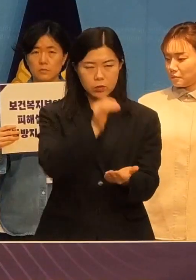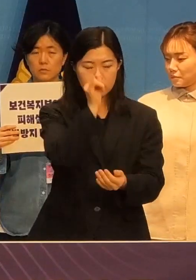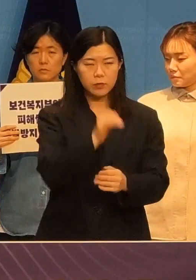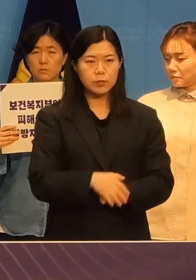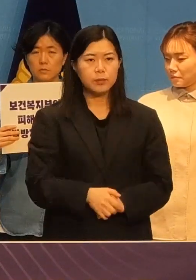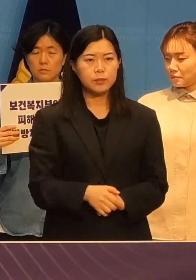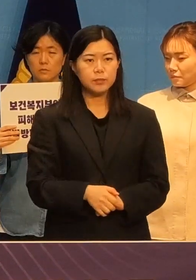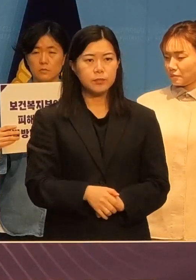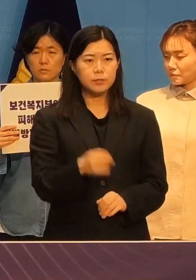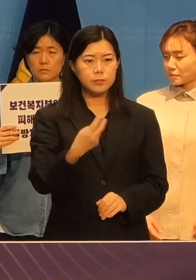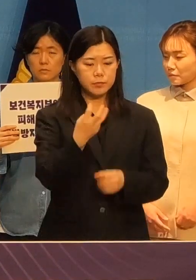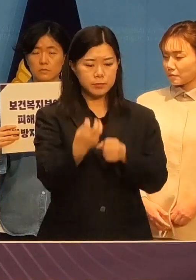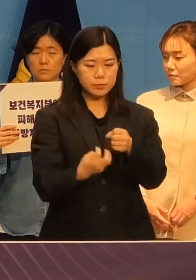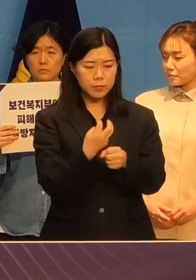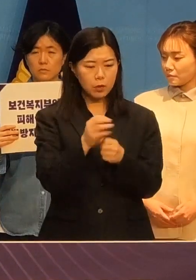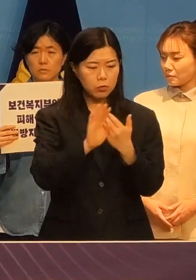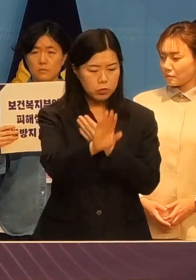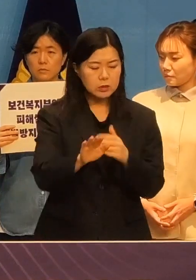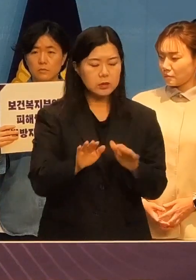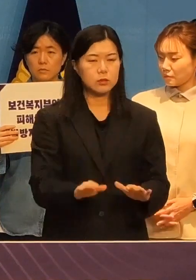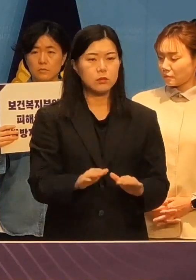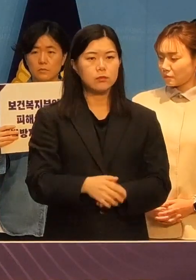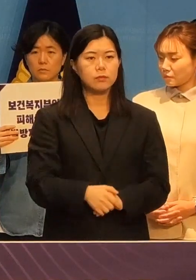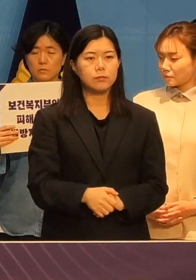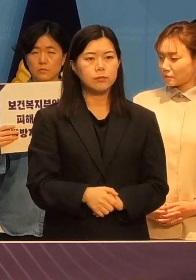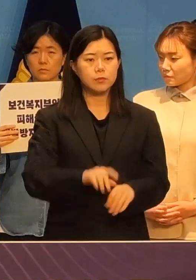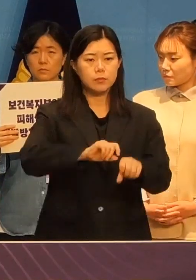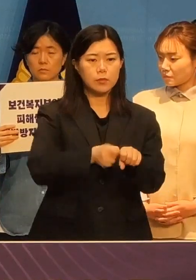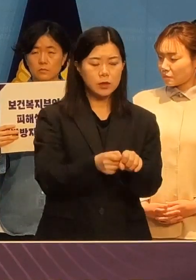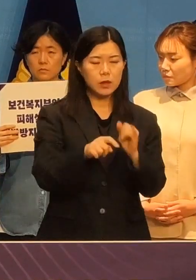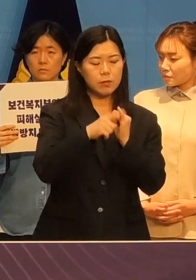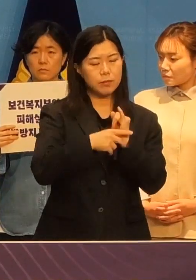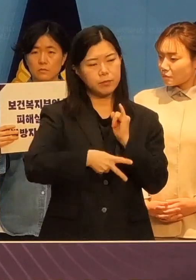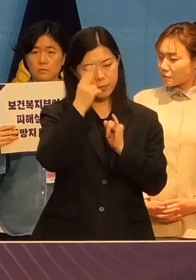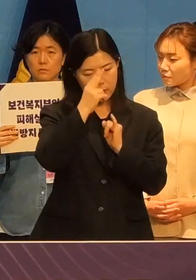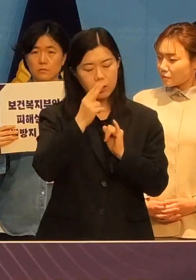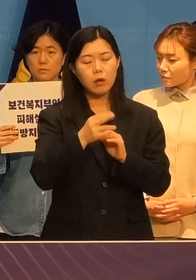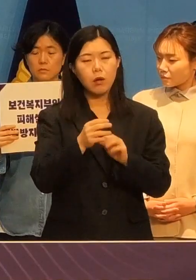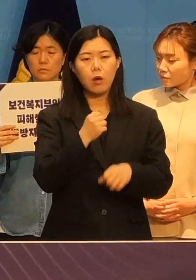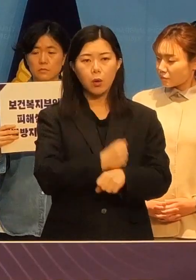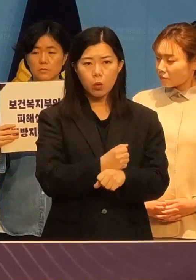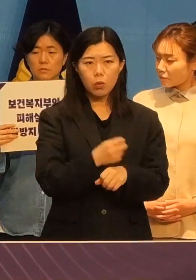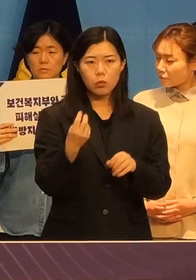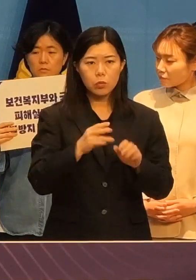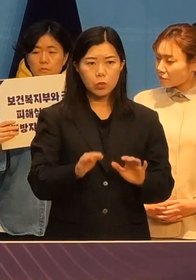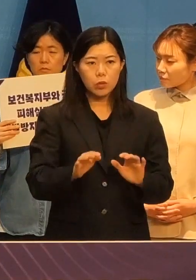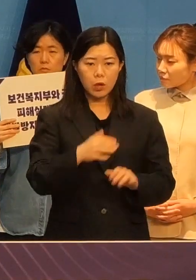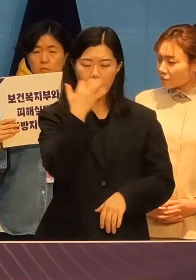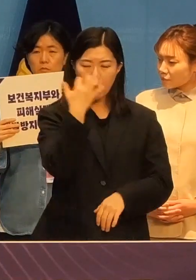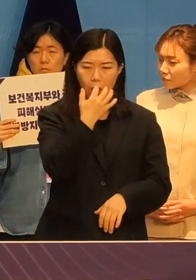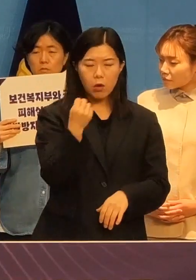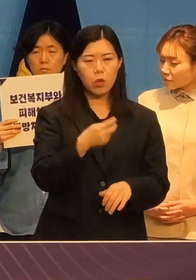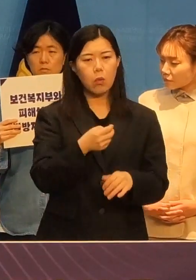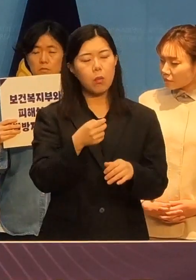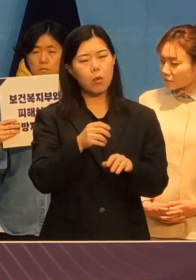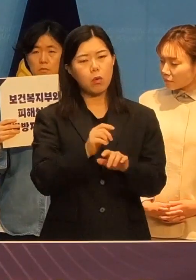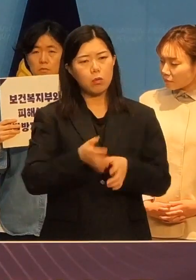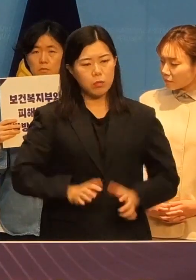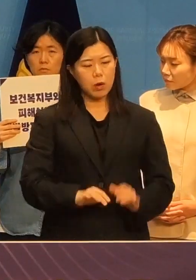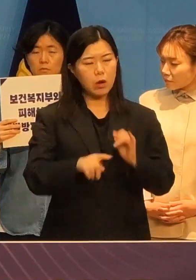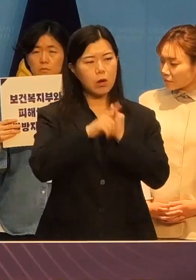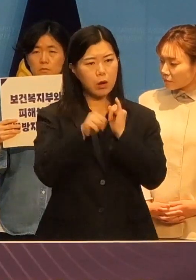집행되었고 30년이 지난 현재도 강제불임을 통한 성과 재생산의 침해의 폭력은